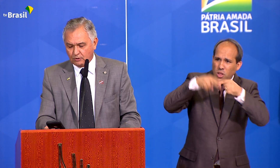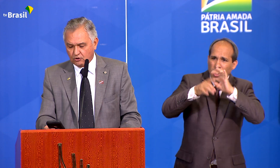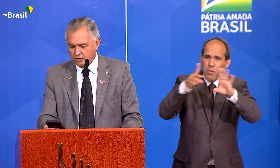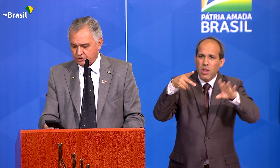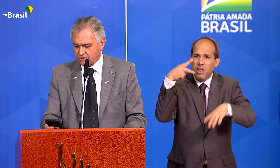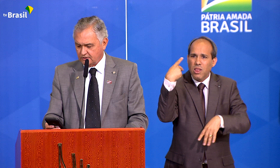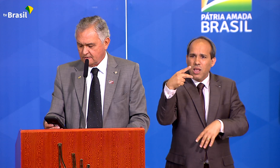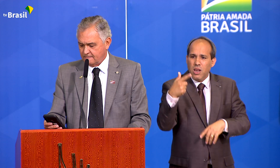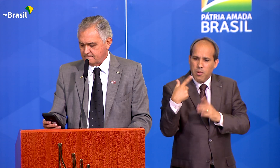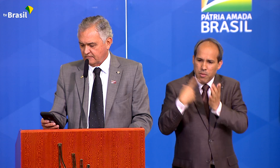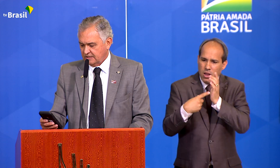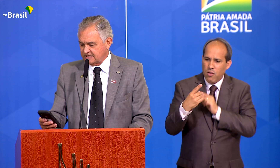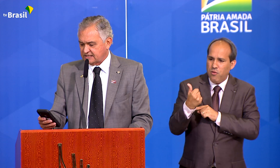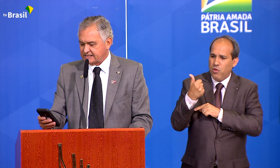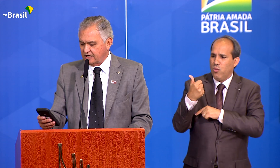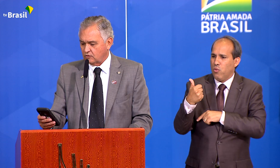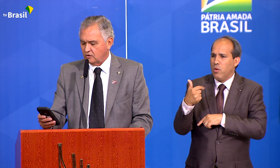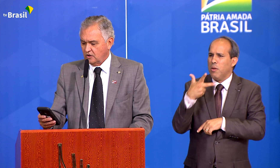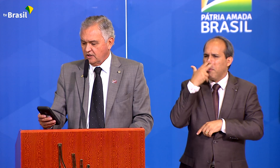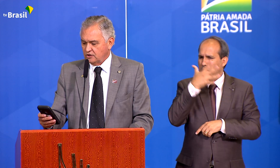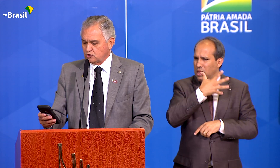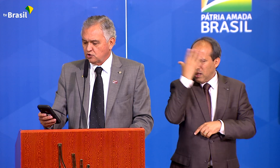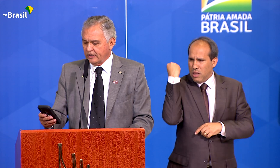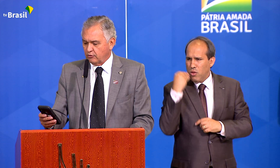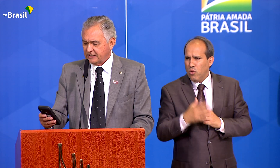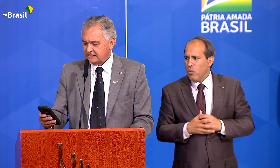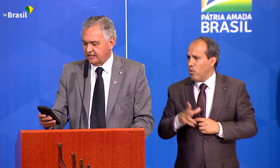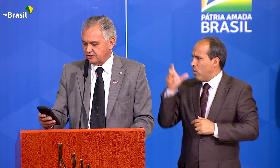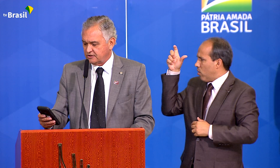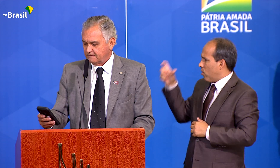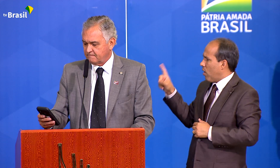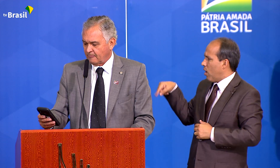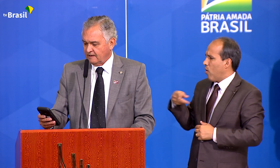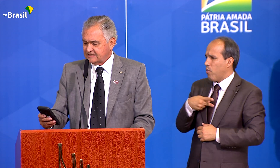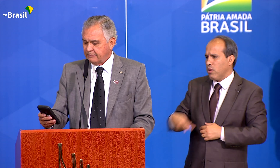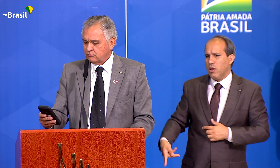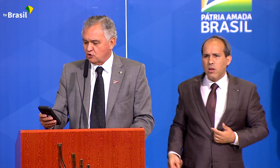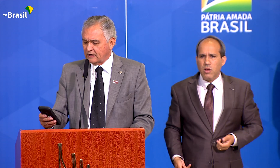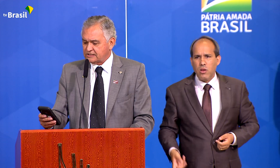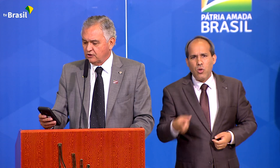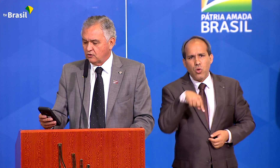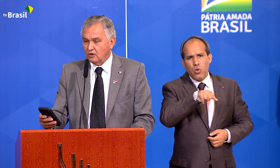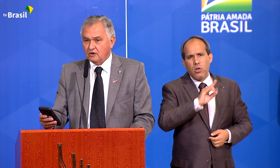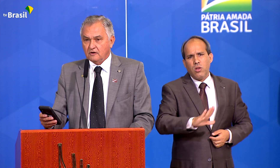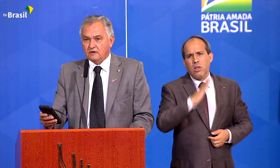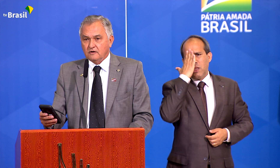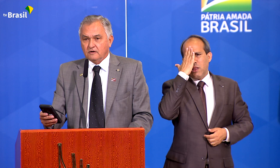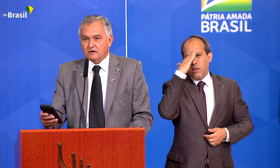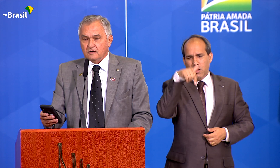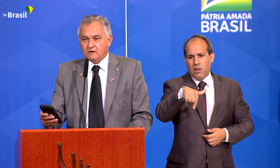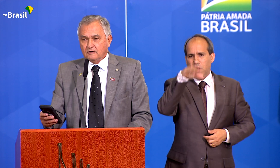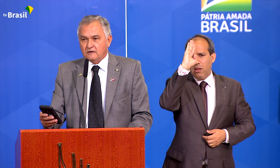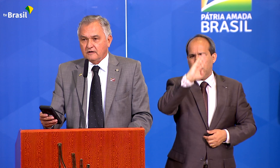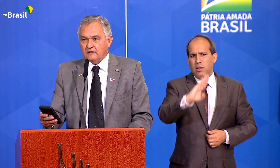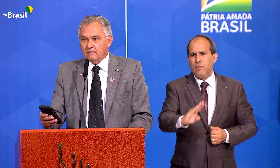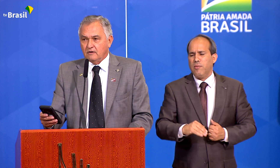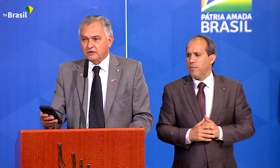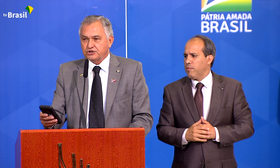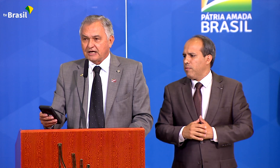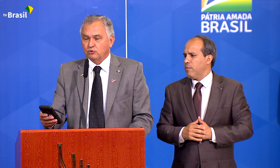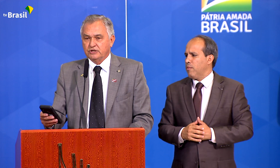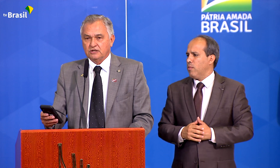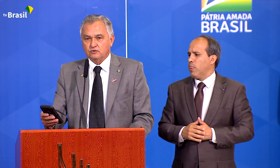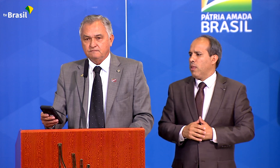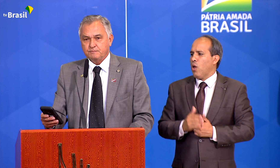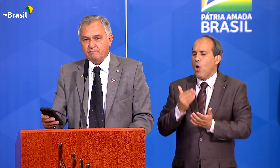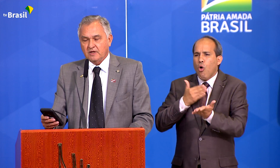Liberdade durou somente uma noite Se Esqueceram que o senhor era o presidente sabemos que o Brasil já